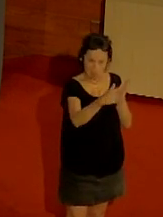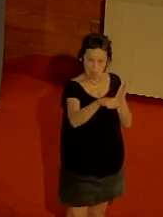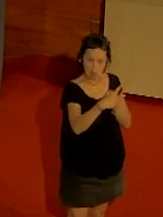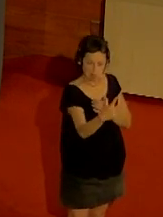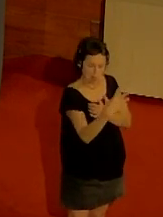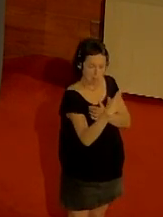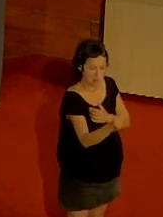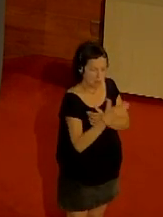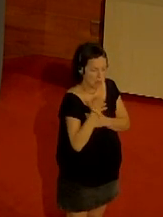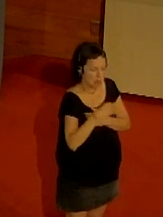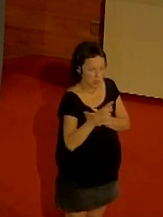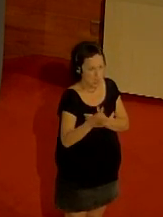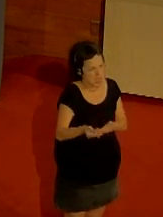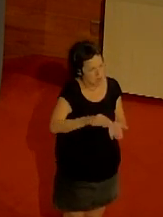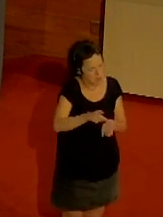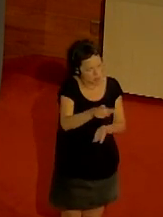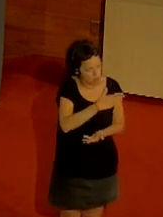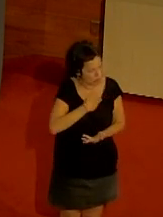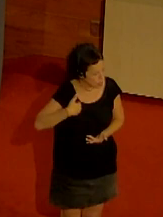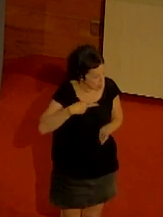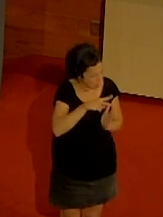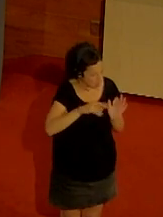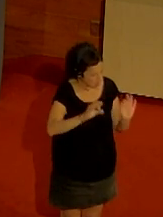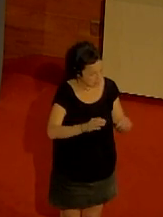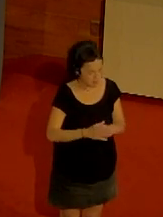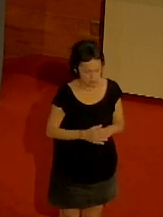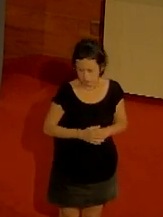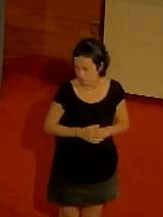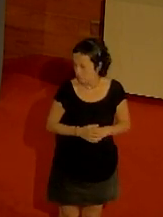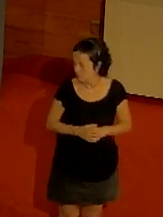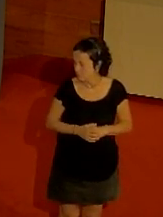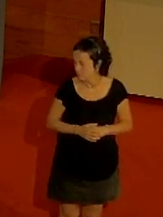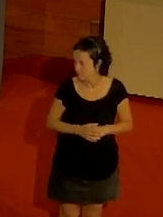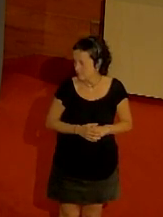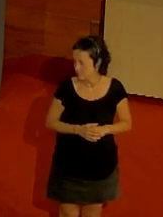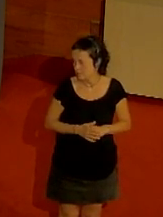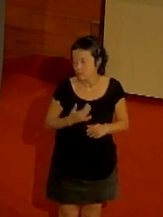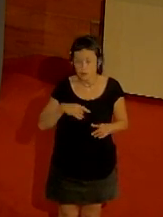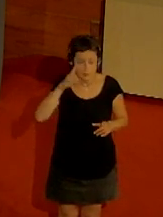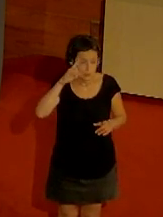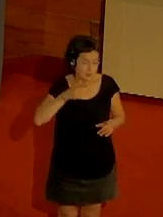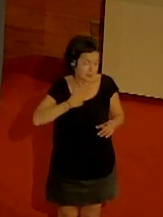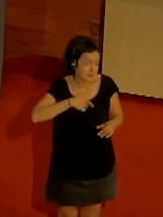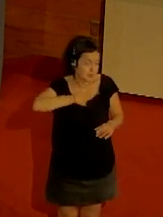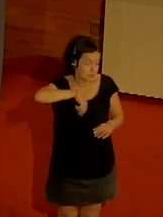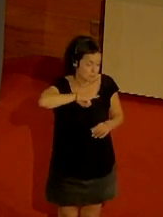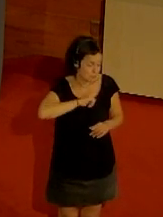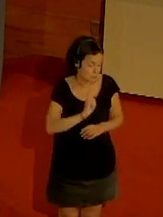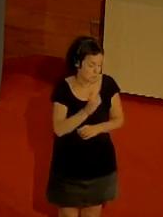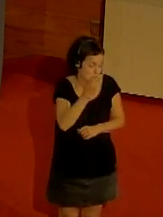quieren, sobre todo, ¿no? Un poco lo que propone. Bueno, creo que está bien. No sé si vamos a poder hacerlo, pero creo que es una buena